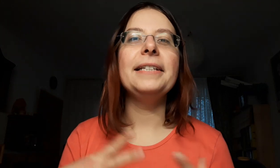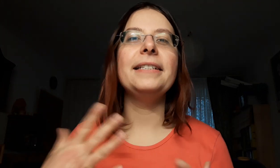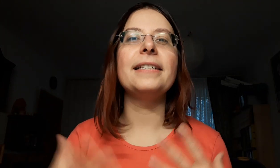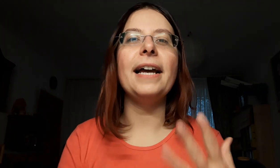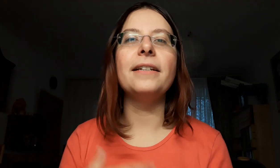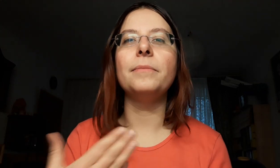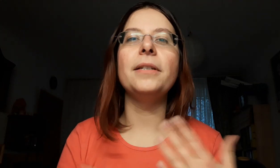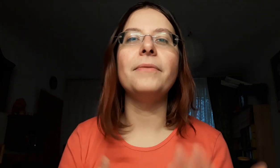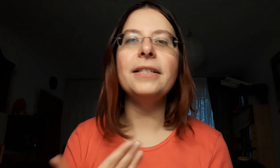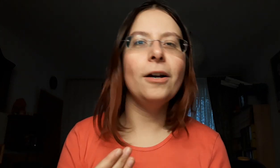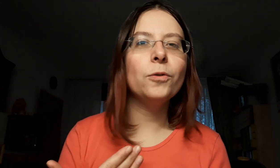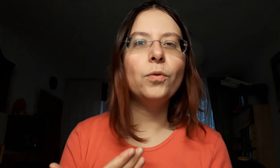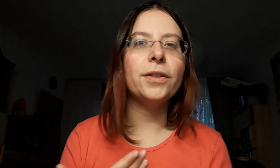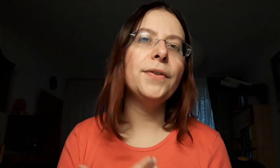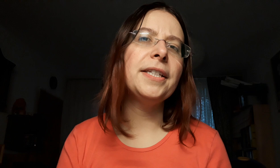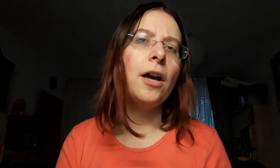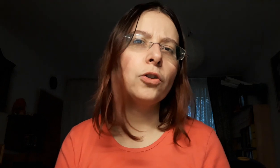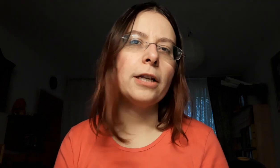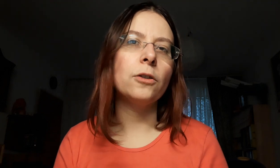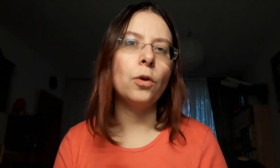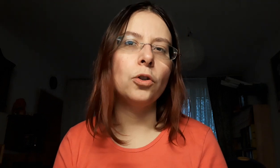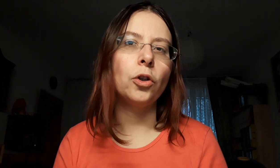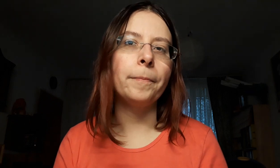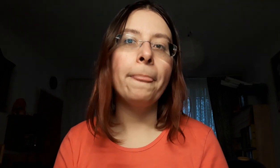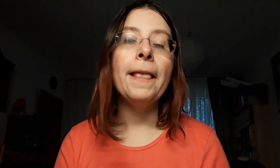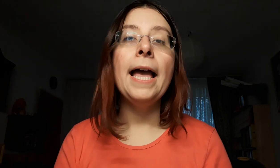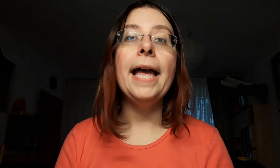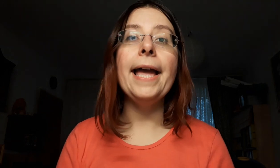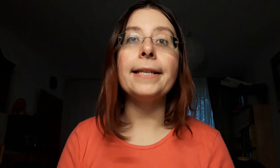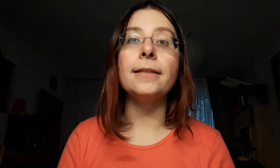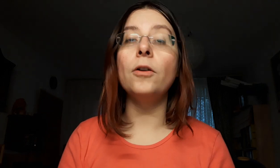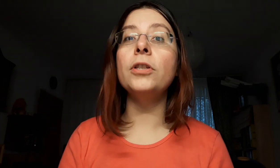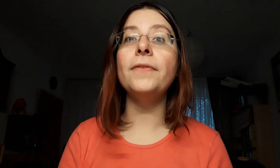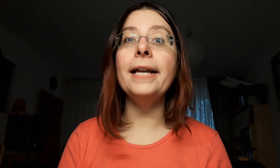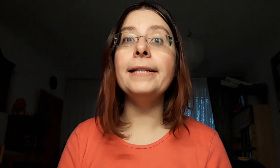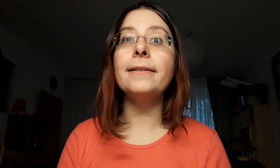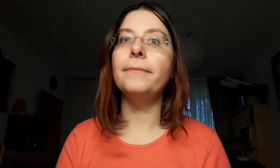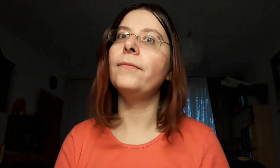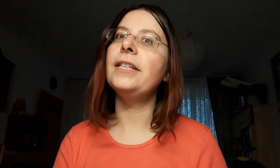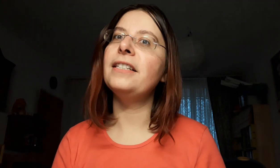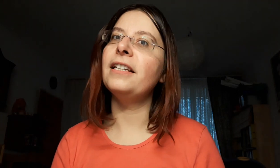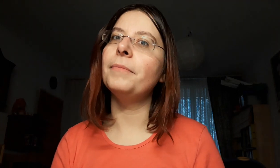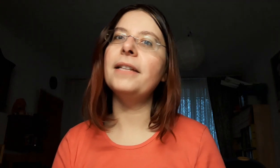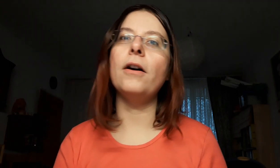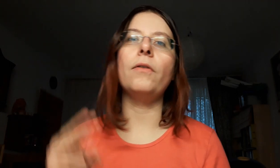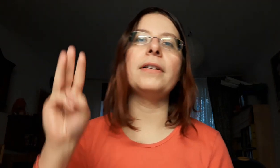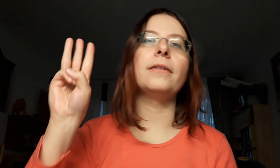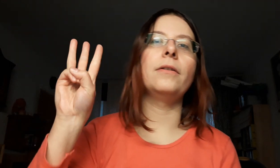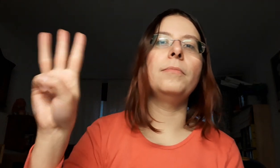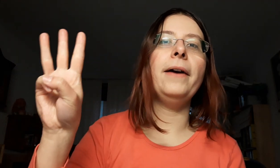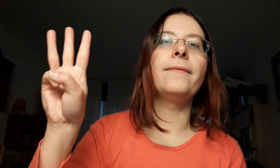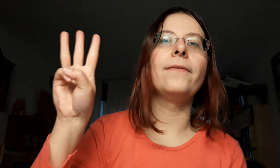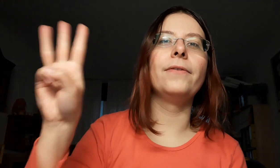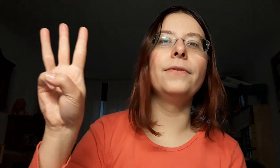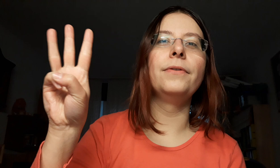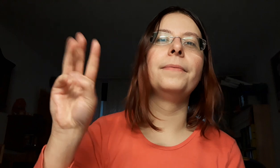dieses eine mit dem Wasser und so, das finde ich ja auch ganz toll schon. Erstens. Und zweitens wird es hier demnächst auch was über